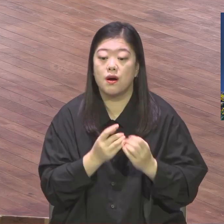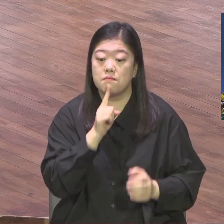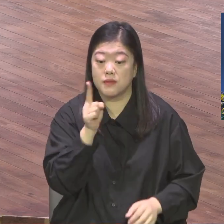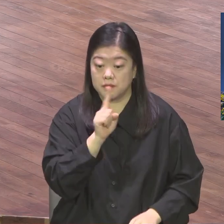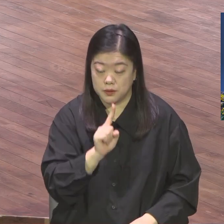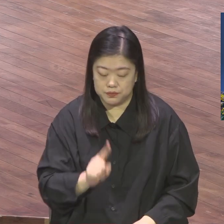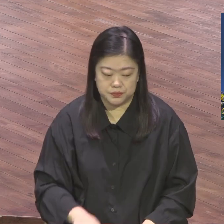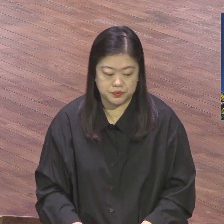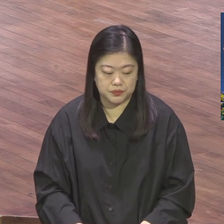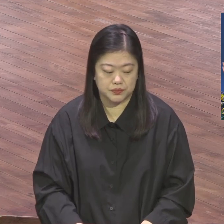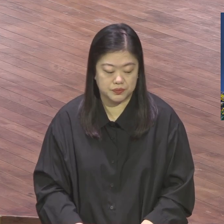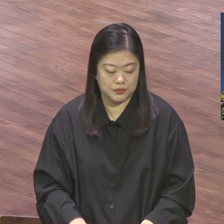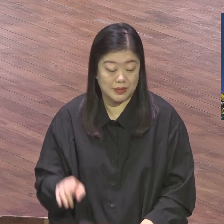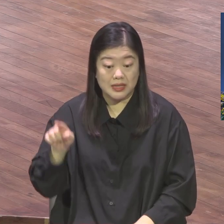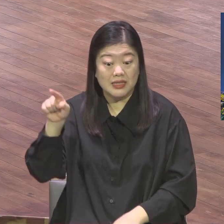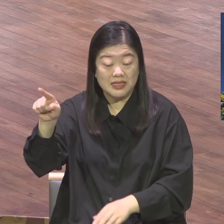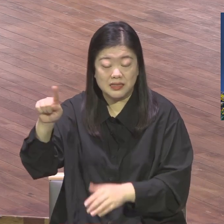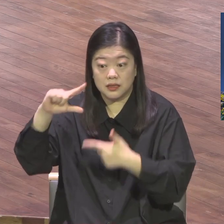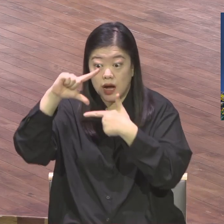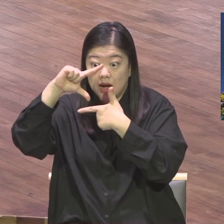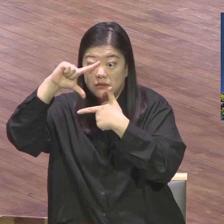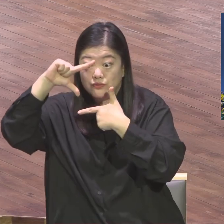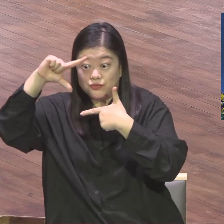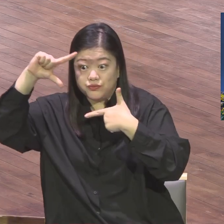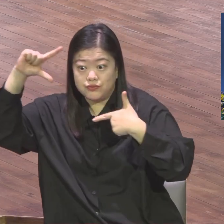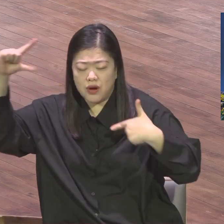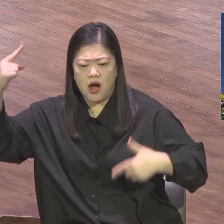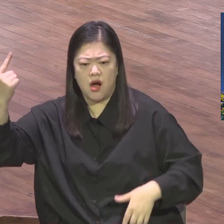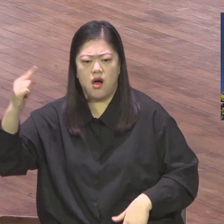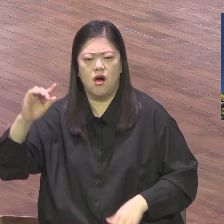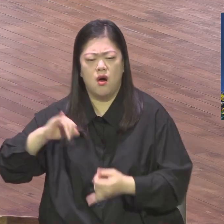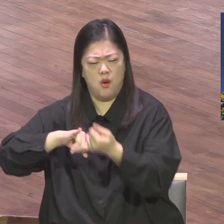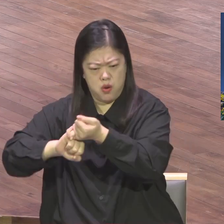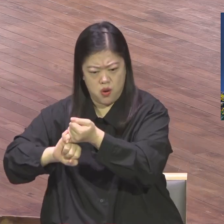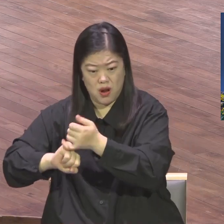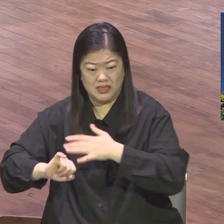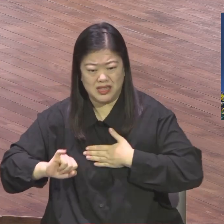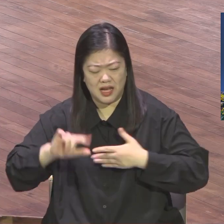고백하죠. 그는 흥하여 하겠고 나는 쇠하여 하리라.